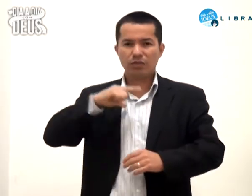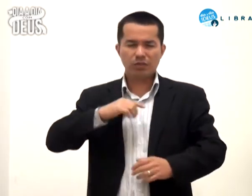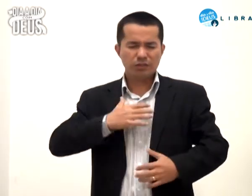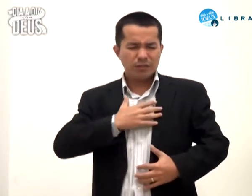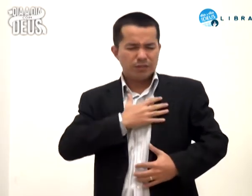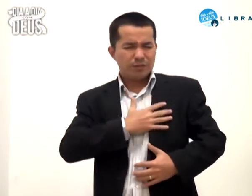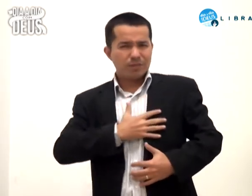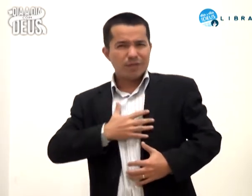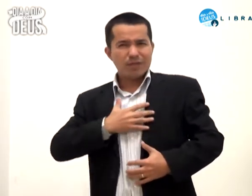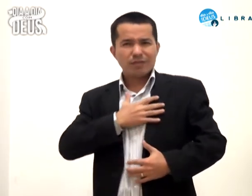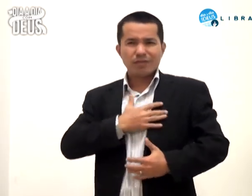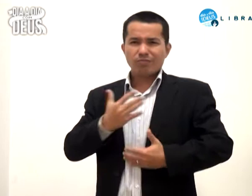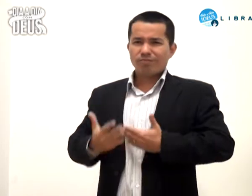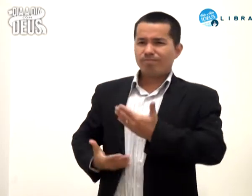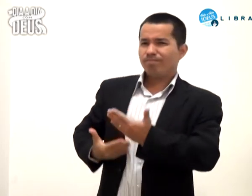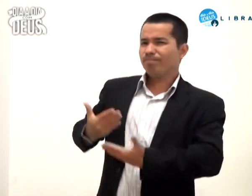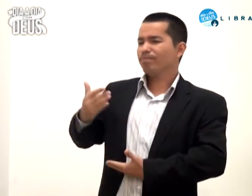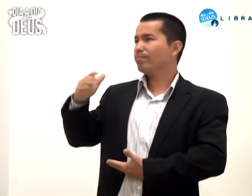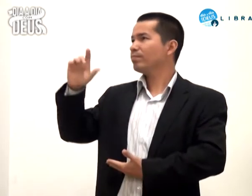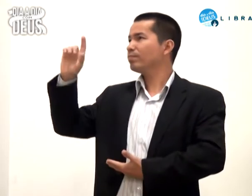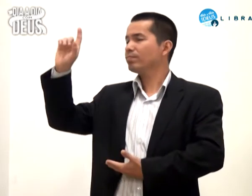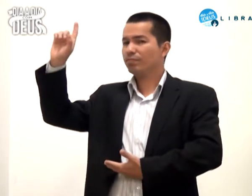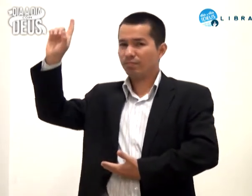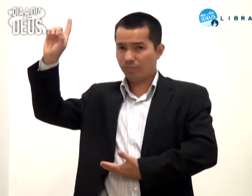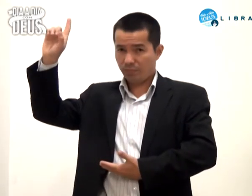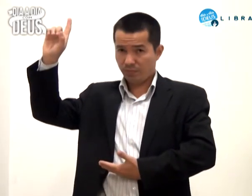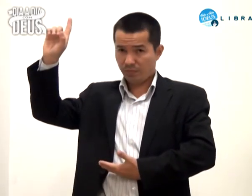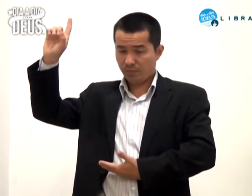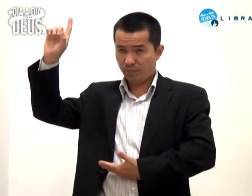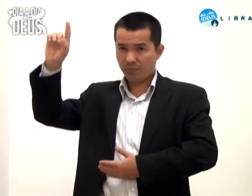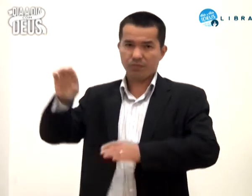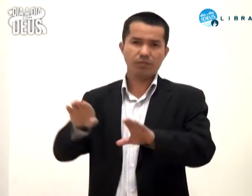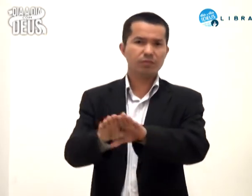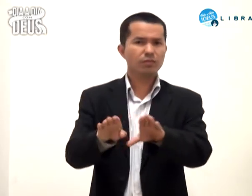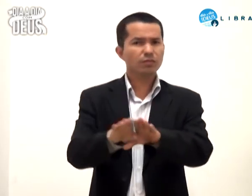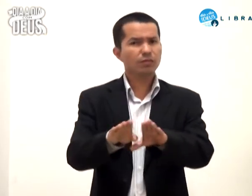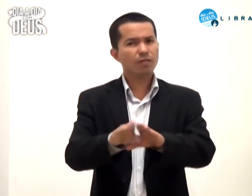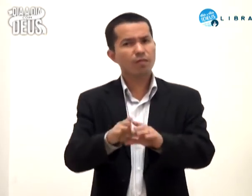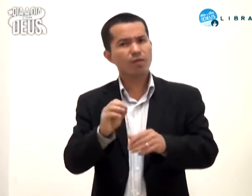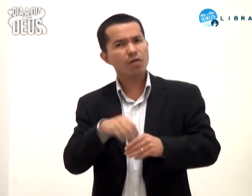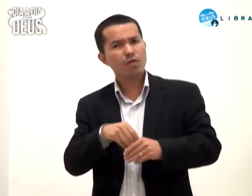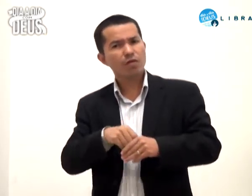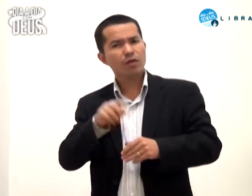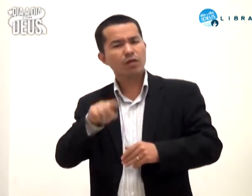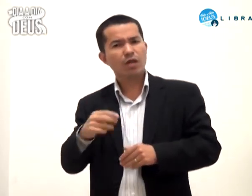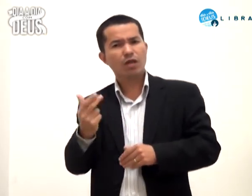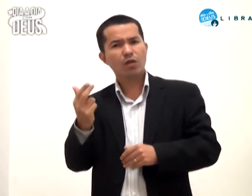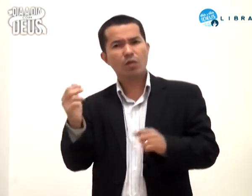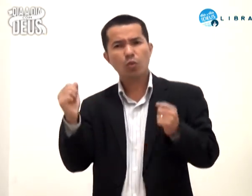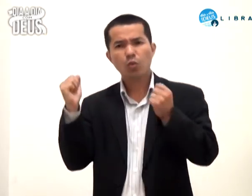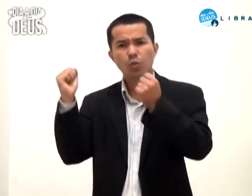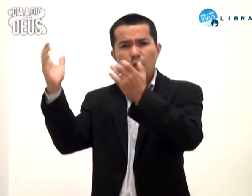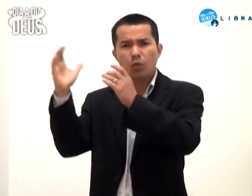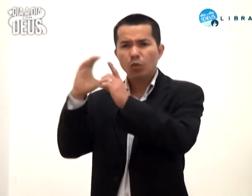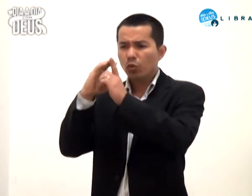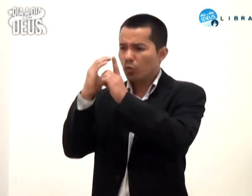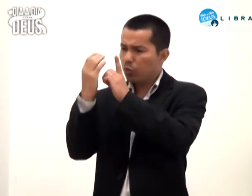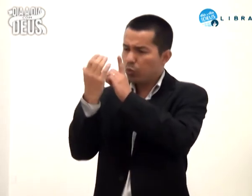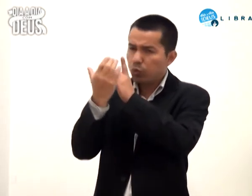do nosso prazer na presença de Deus, não é? Elas são um culto